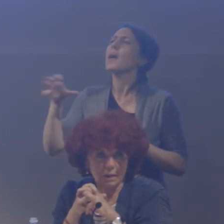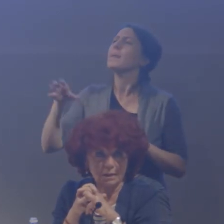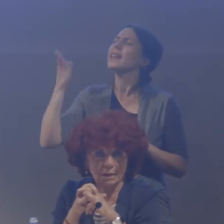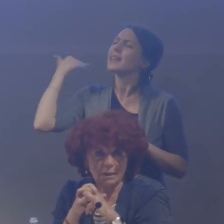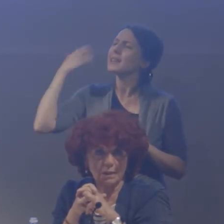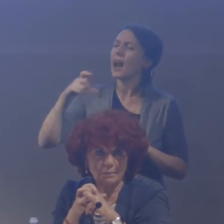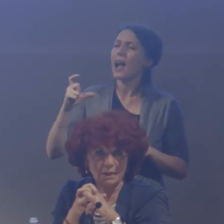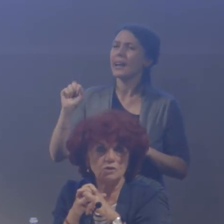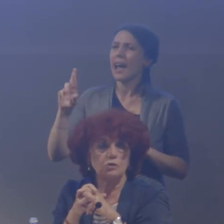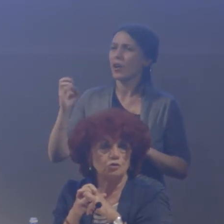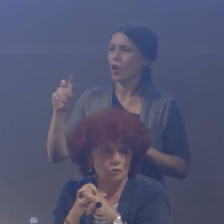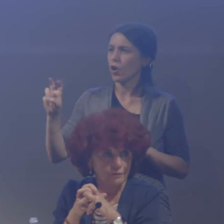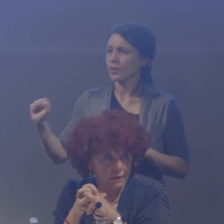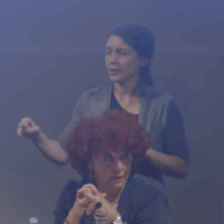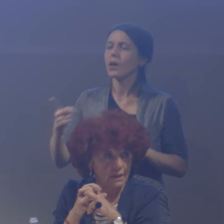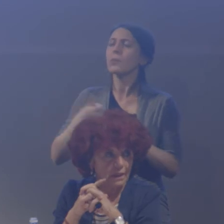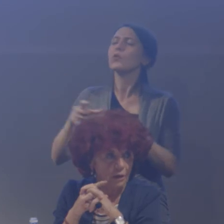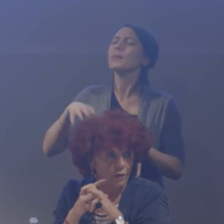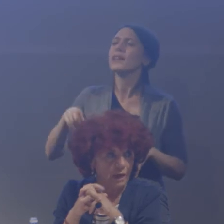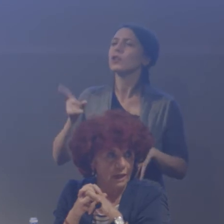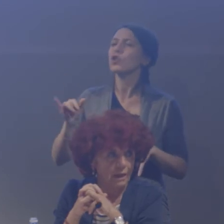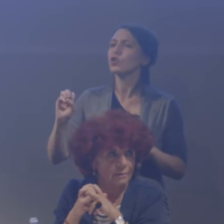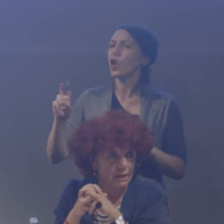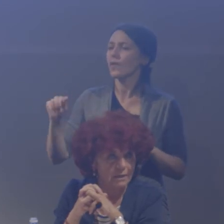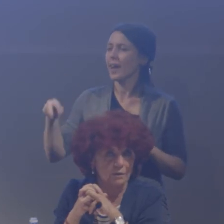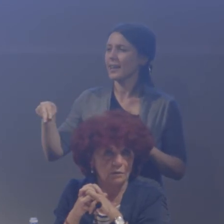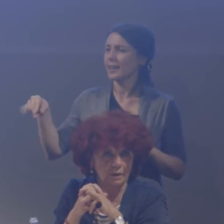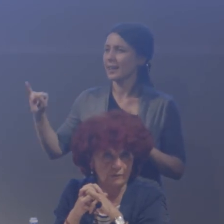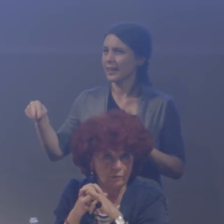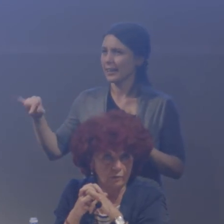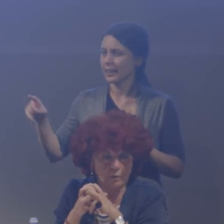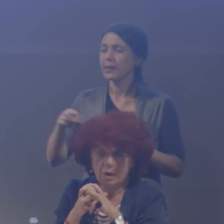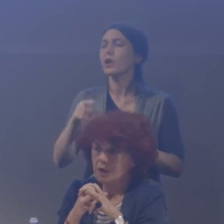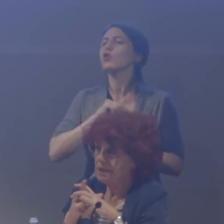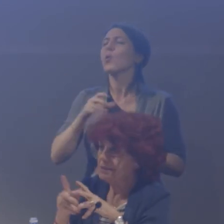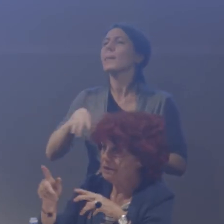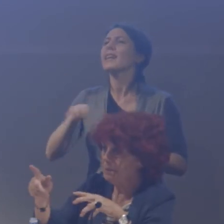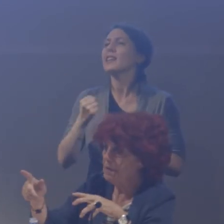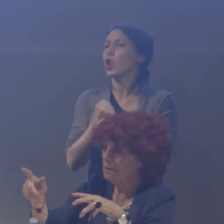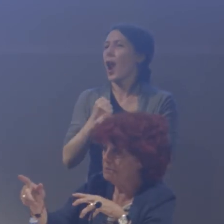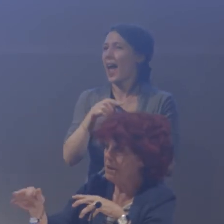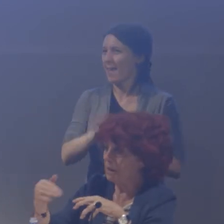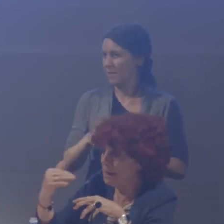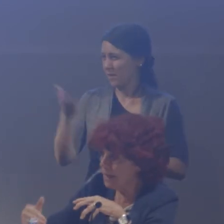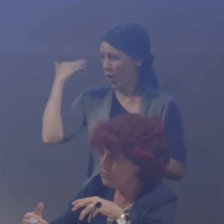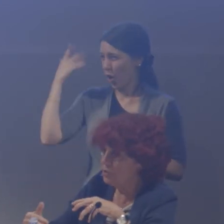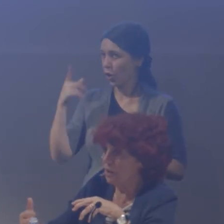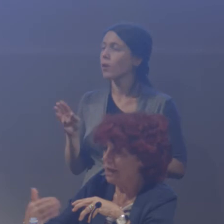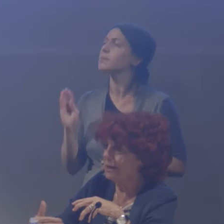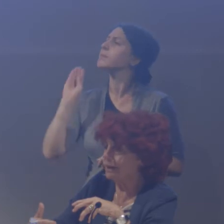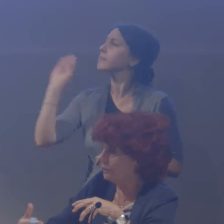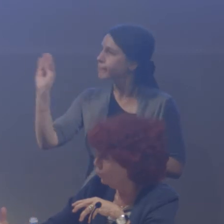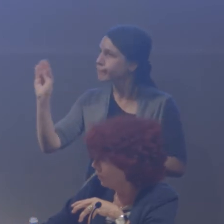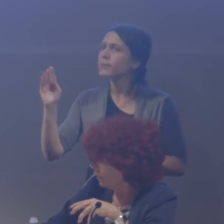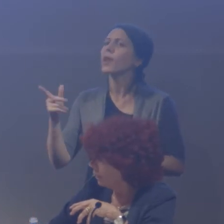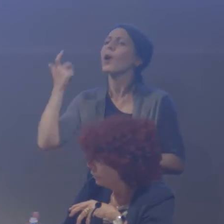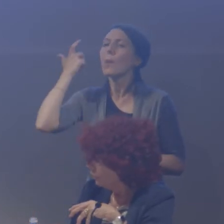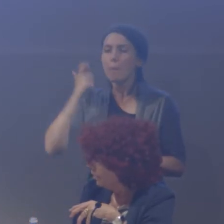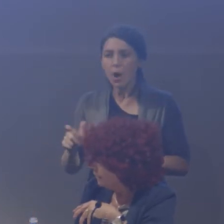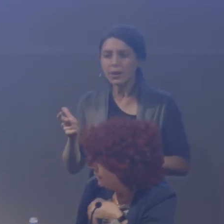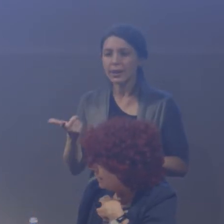Carrozza che dal ministro Giovannini, che allora era il ministro del lavoro, esattamente per leggere e